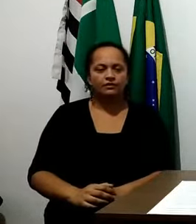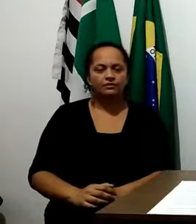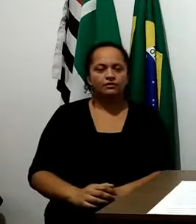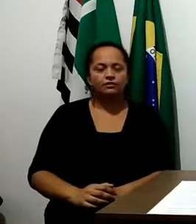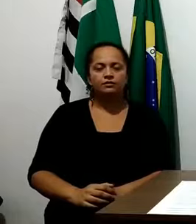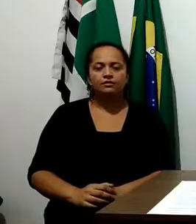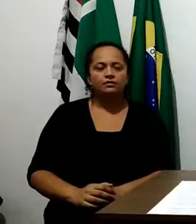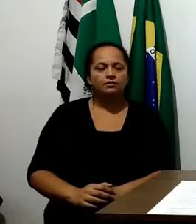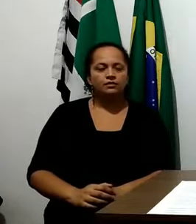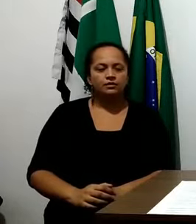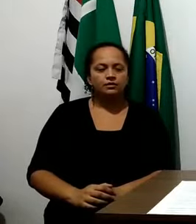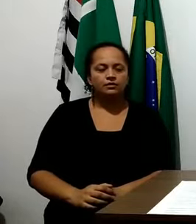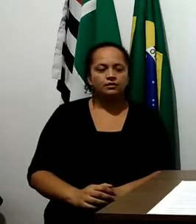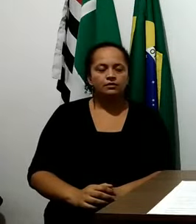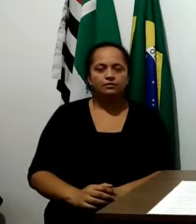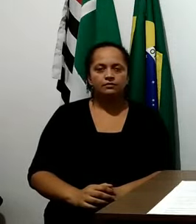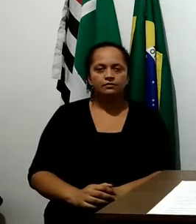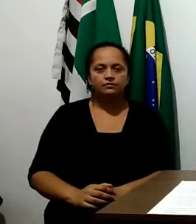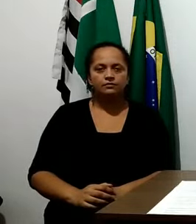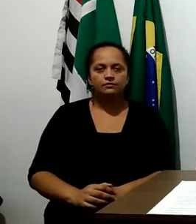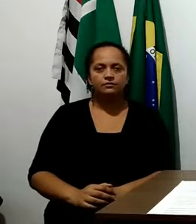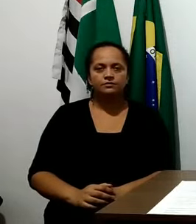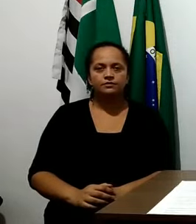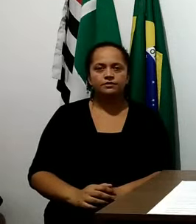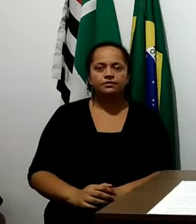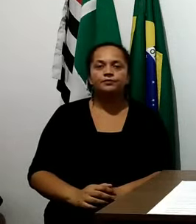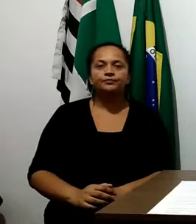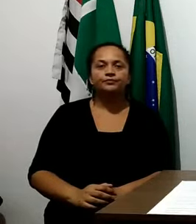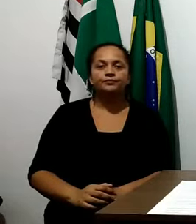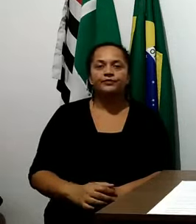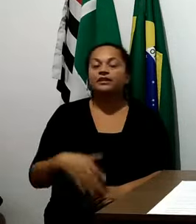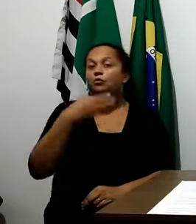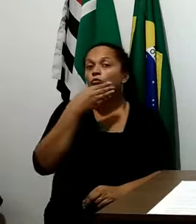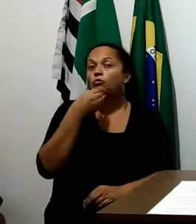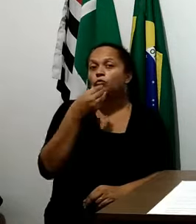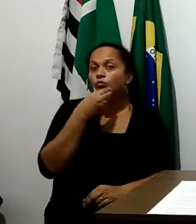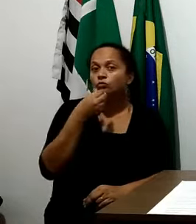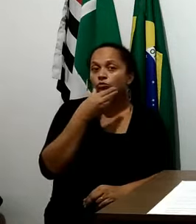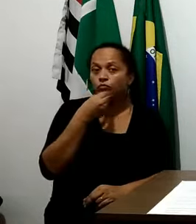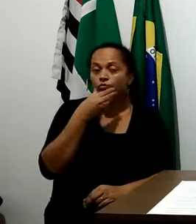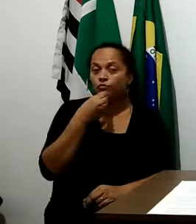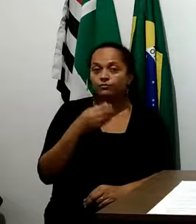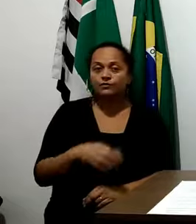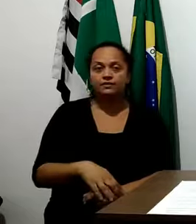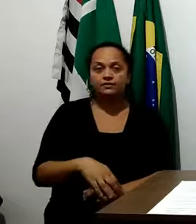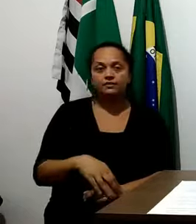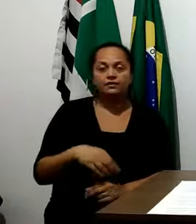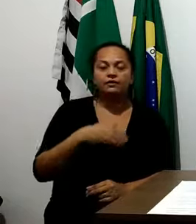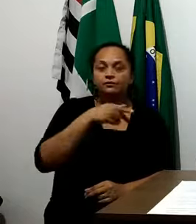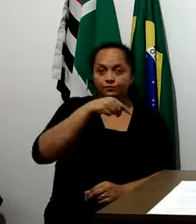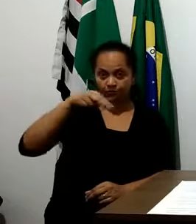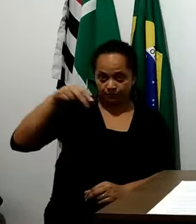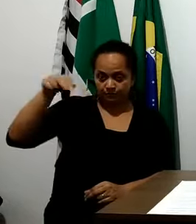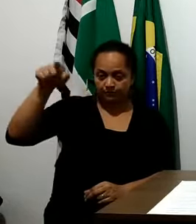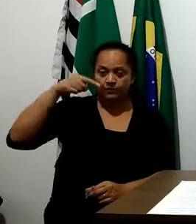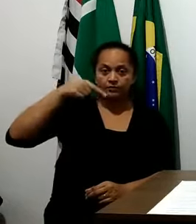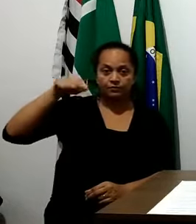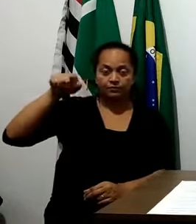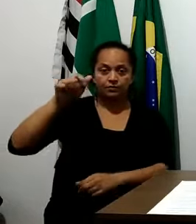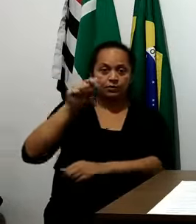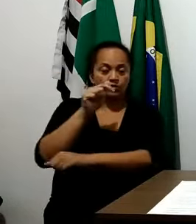fala assim: então partiram dali aqueles homens e foram para Sodoma.